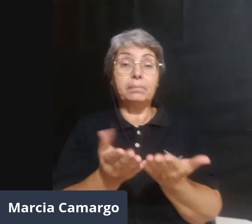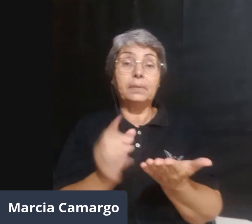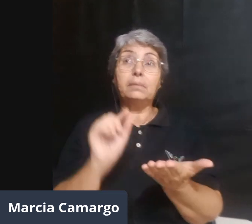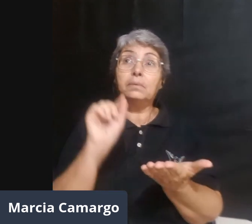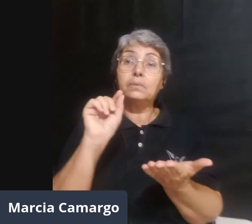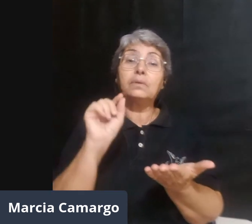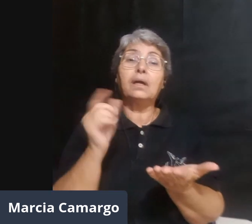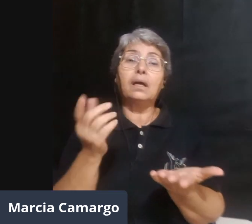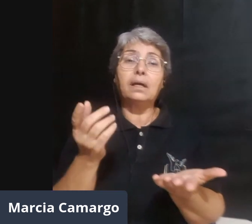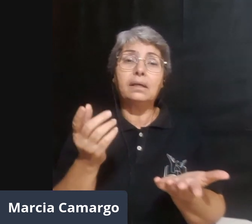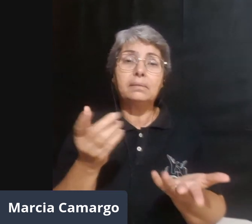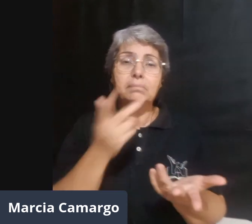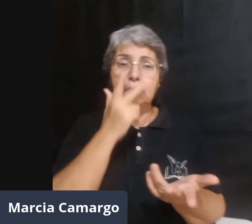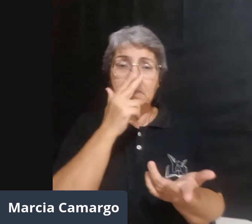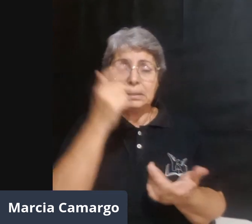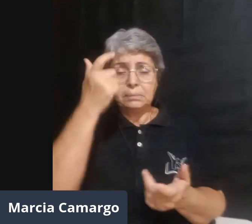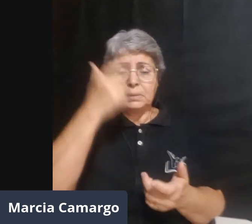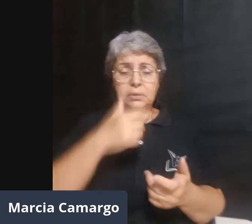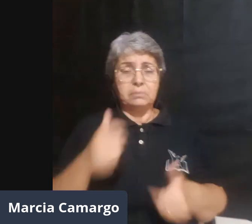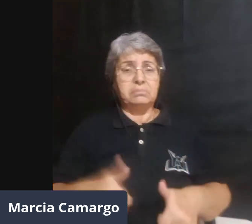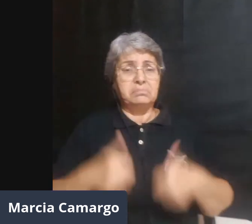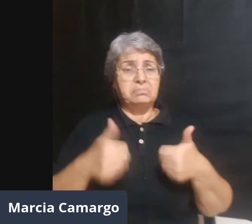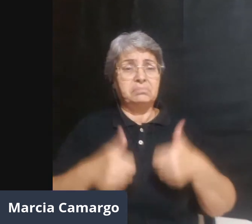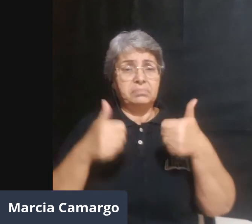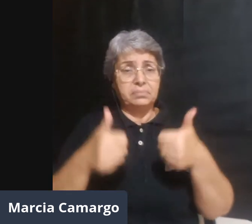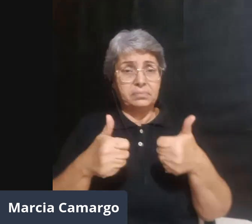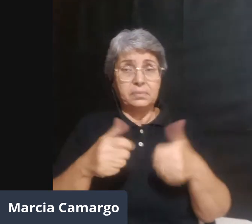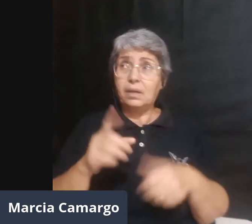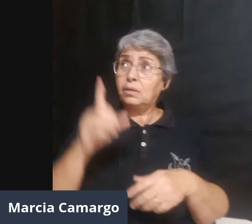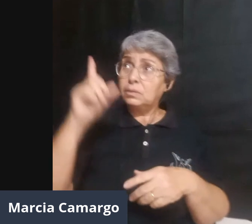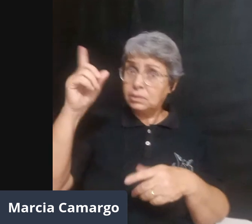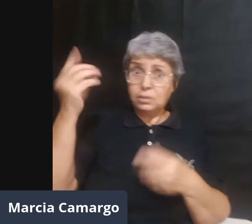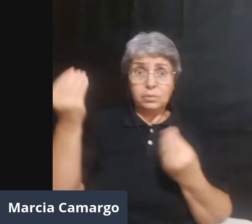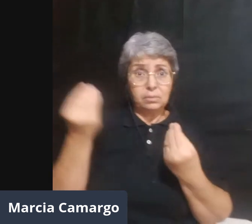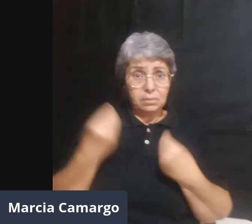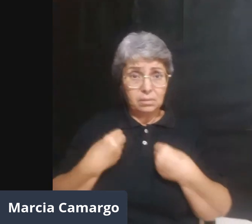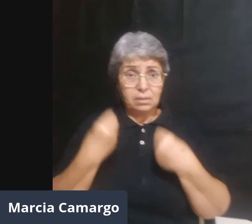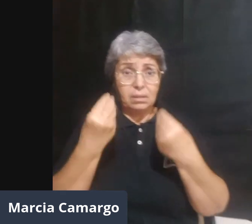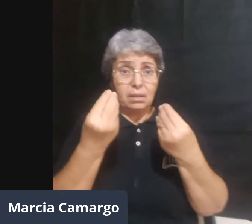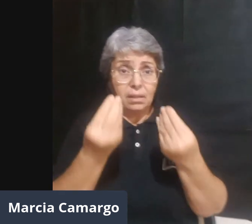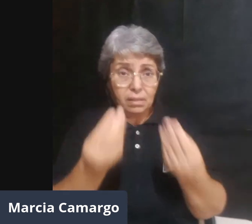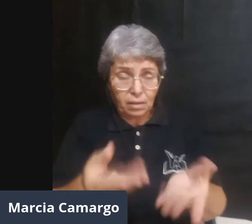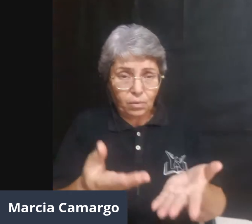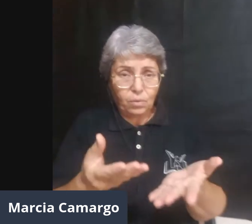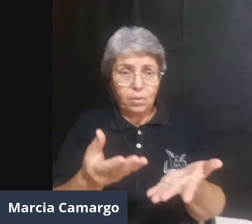nós para a obediência da fé. Vejam lá em Romanos 1,5.